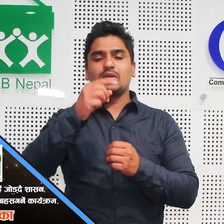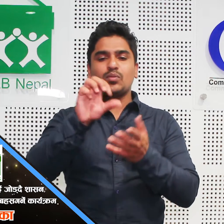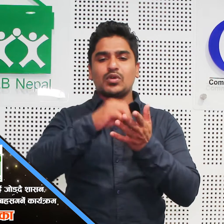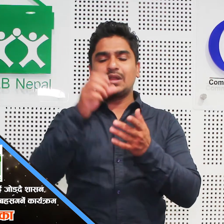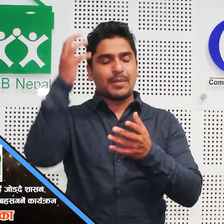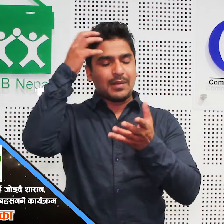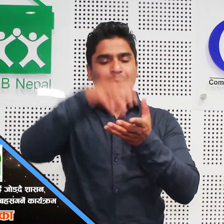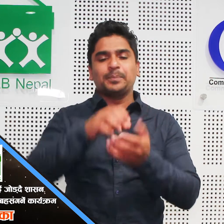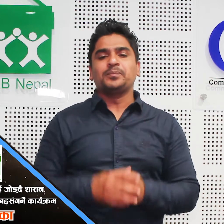पाल्पा।